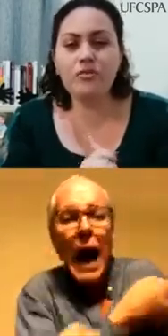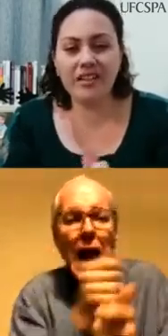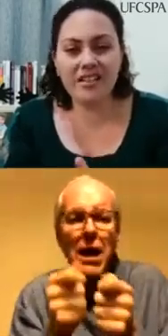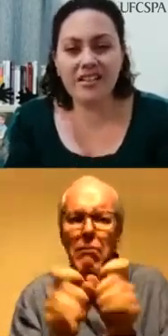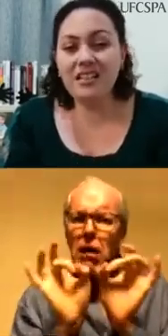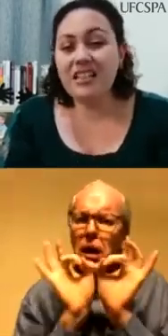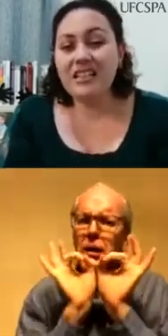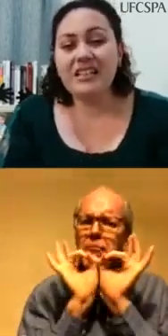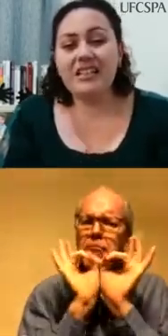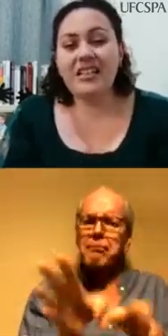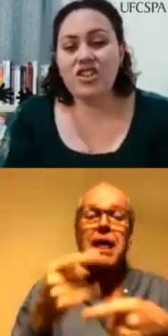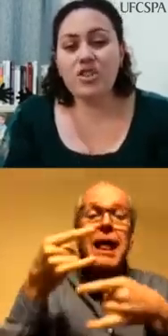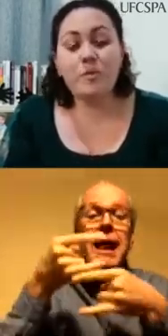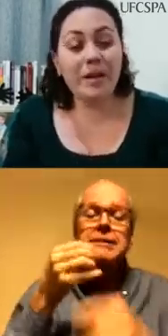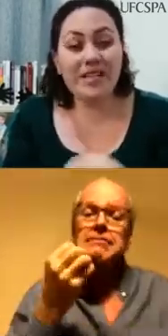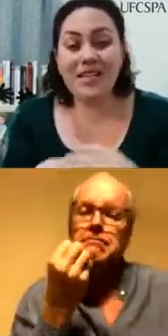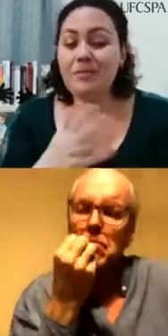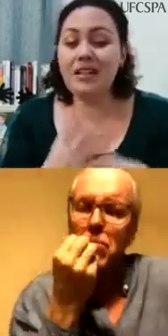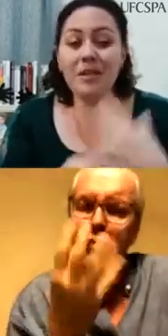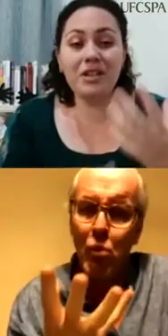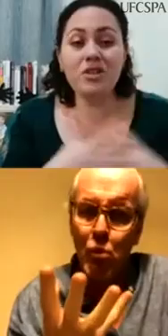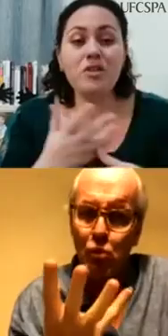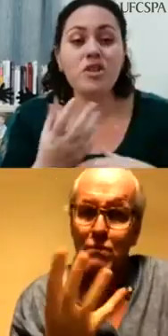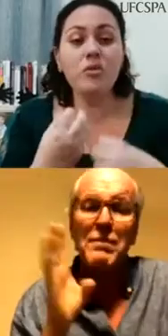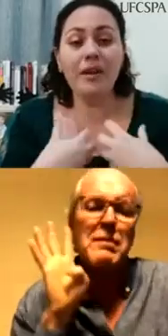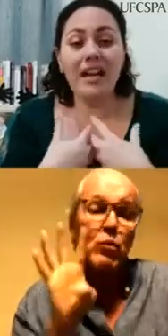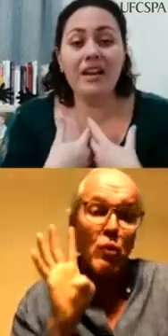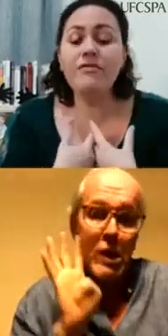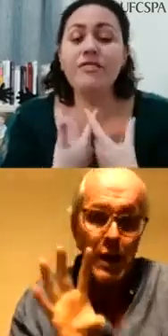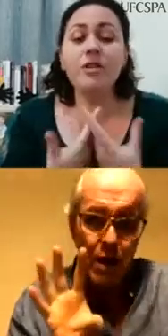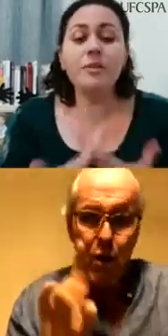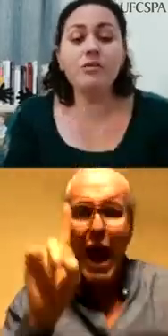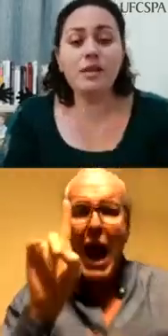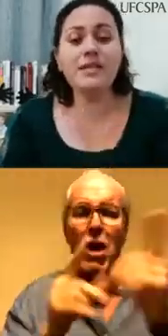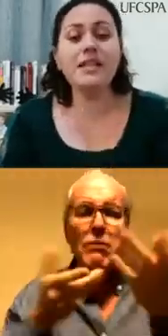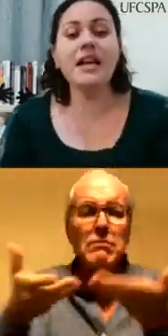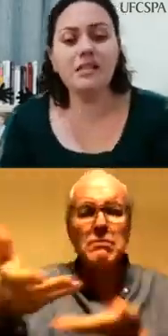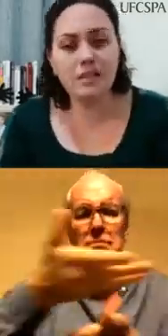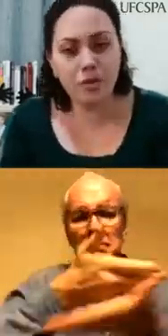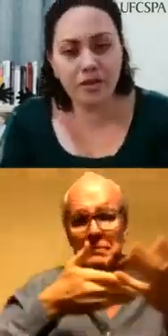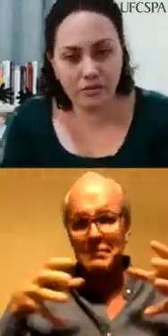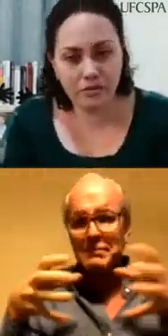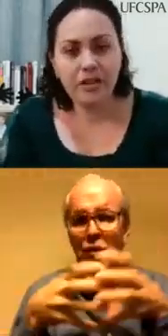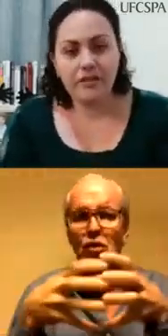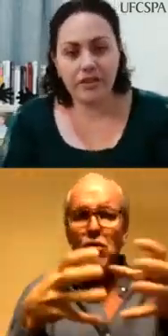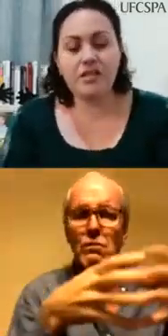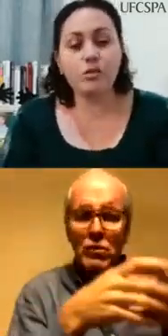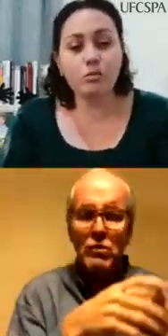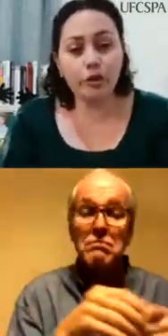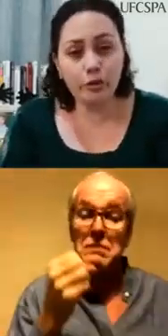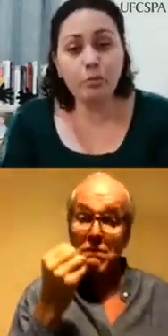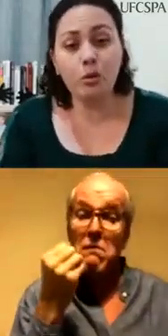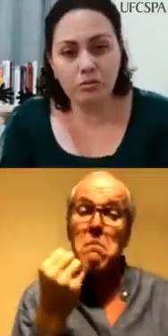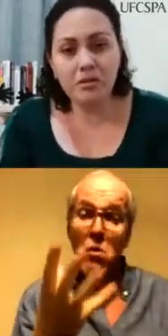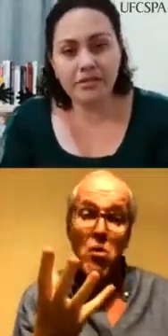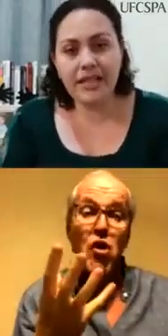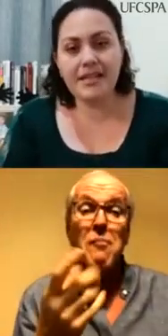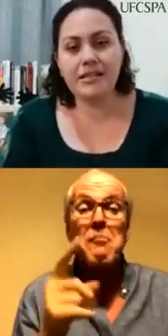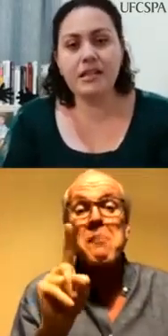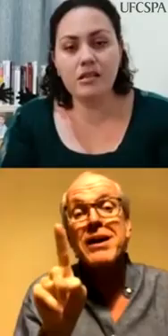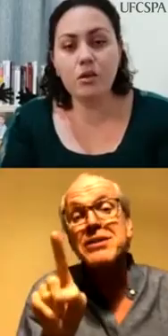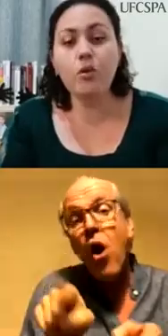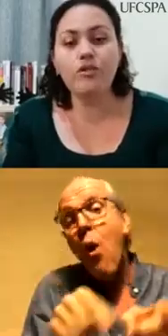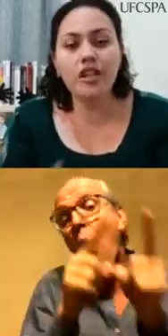gente conversa e a gente percebe que é praticamente igual. A live veio para nos auxiliar nesse momento. Tem sido muito bom,